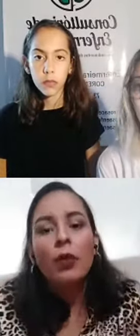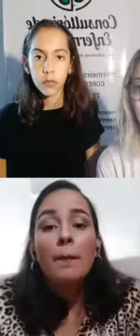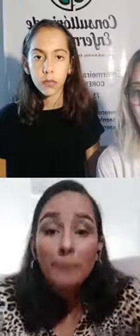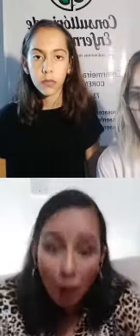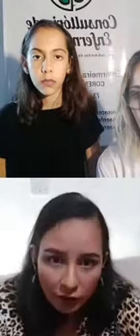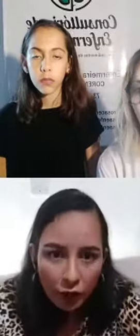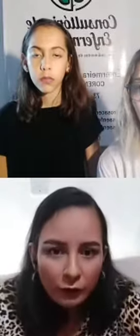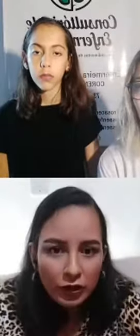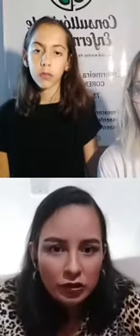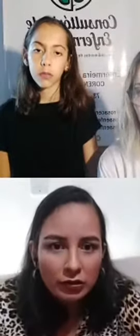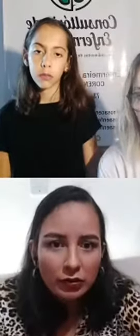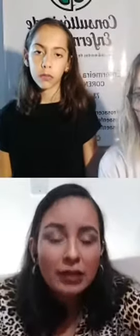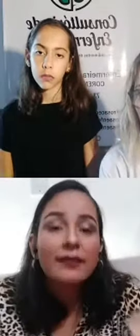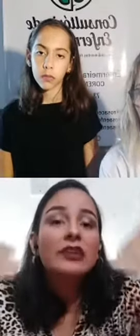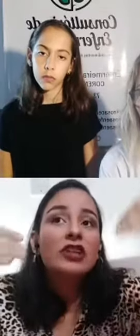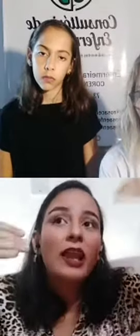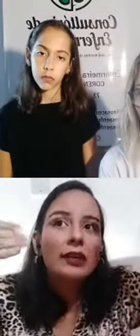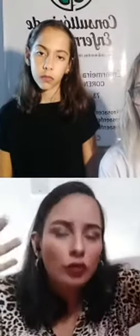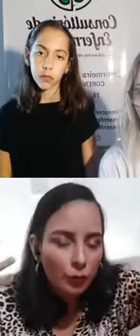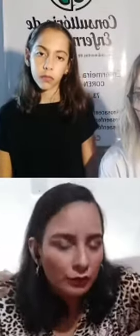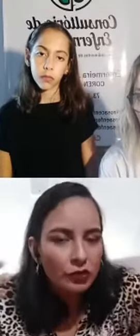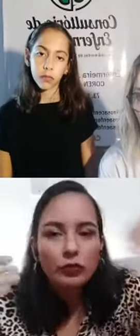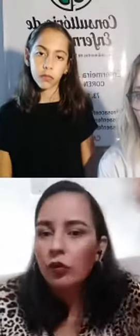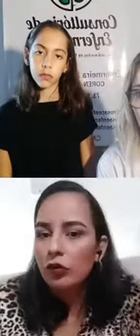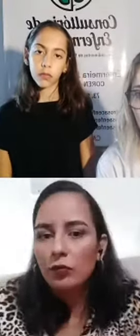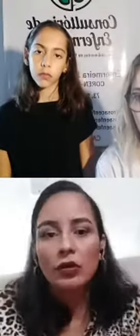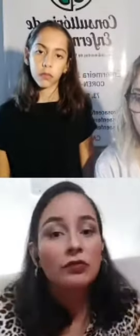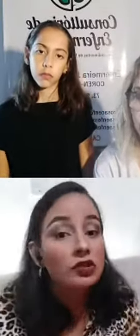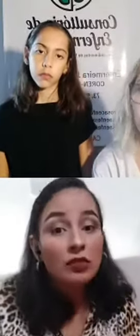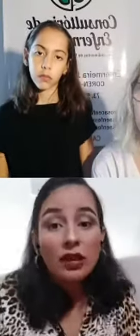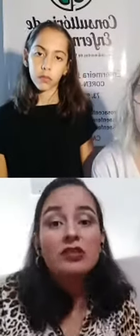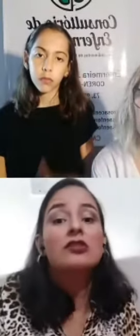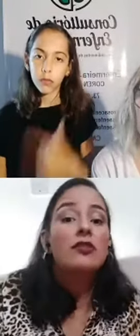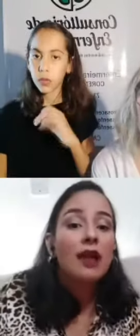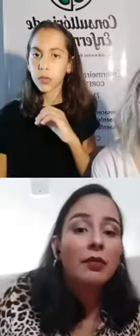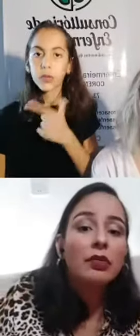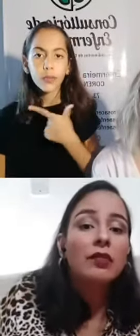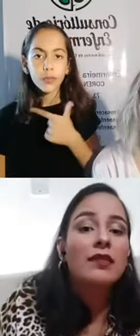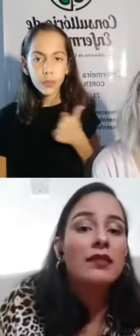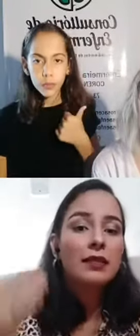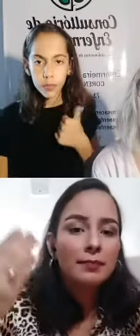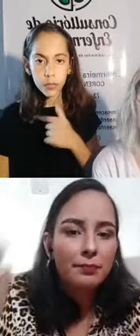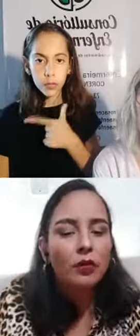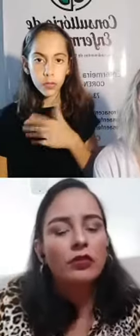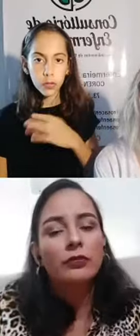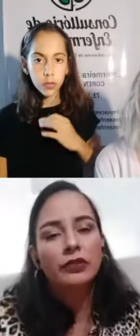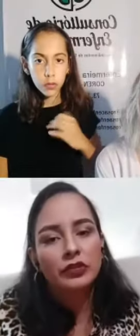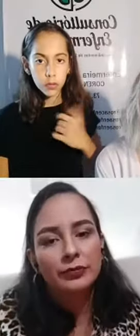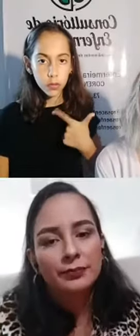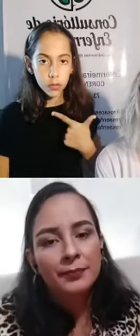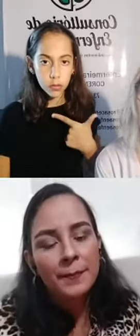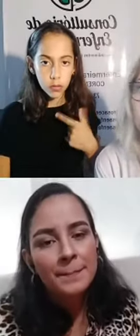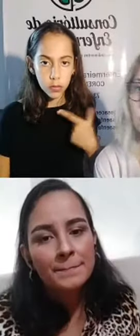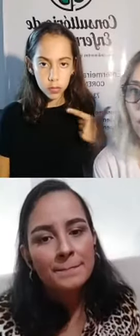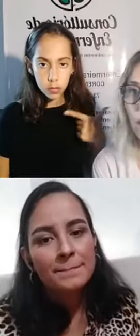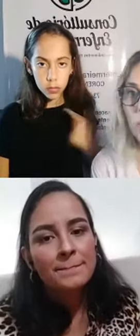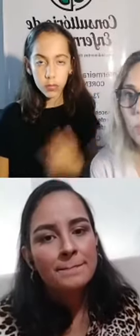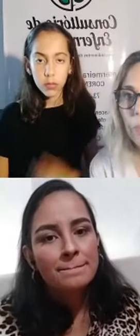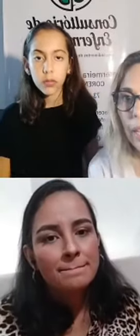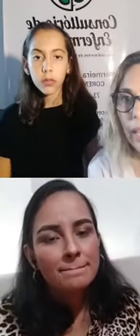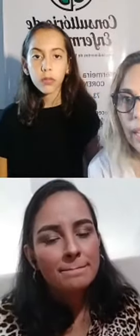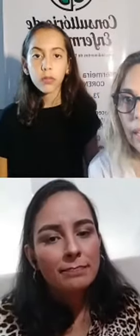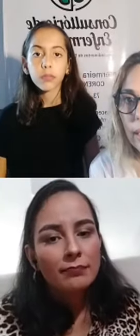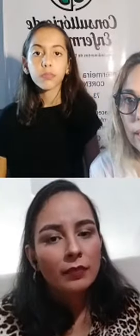educação pós-Covid, que seja lá em 2021 ou 2022, que a gente não sabe quando vai ser esse pós-Covid.